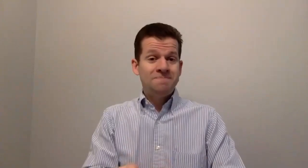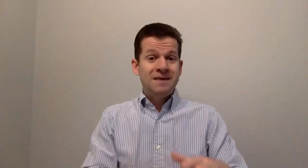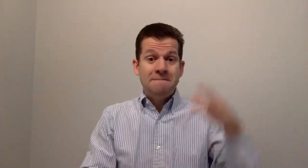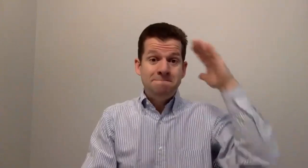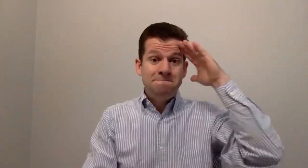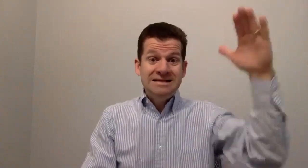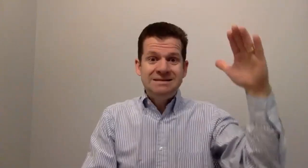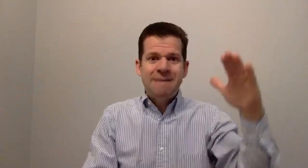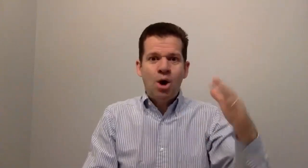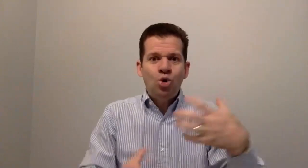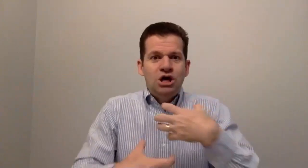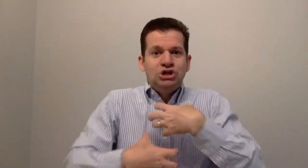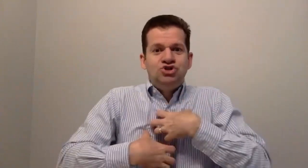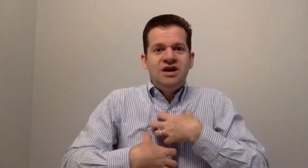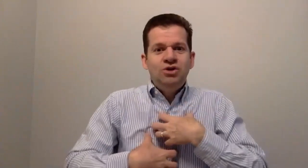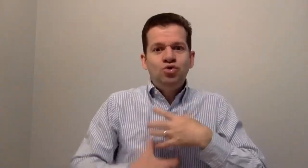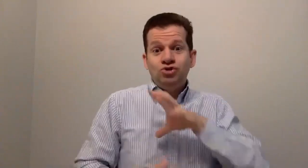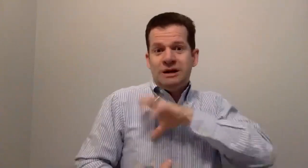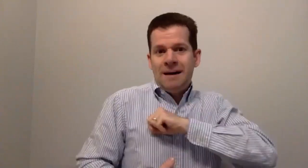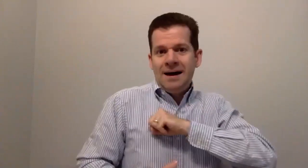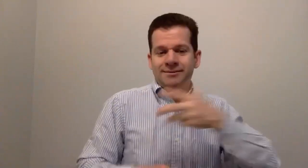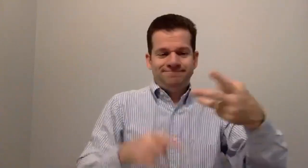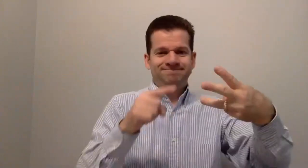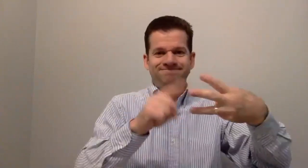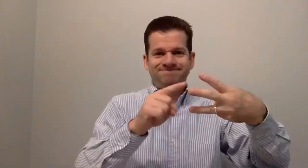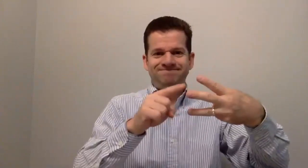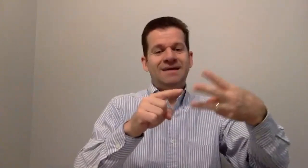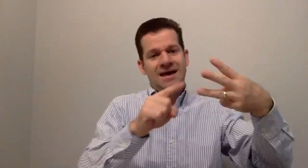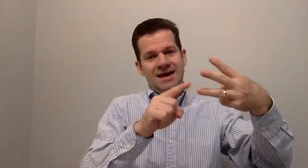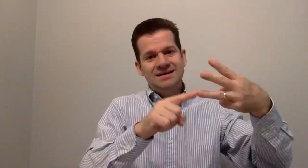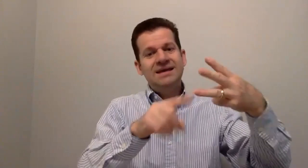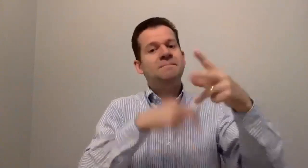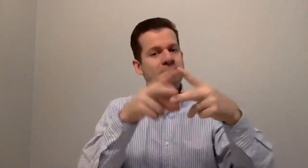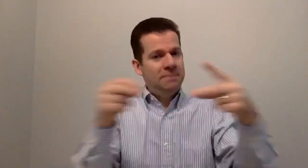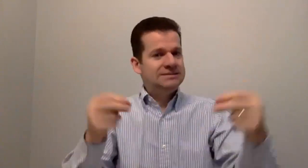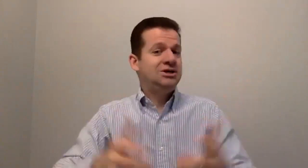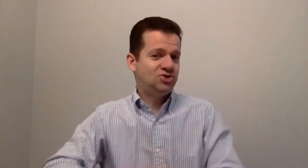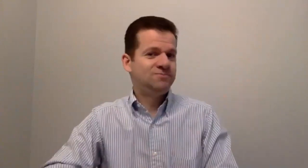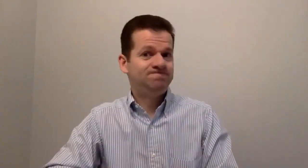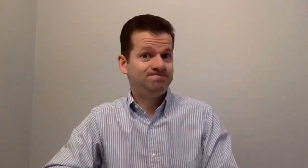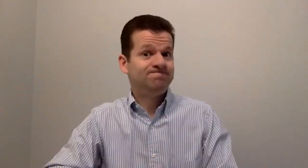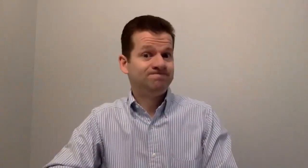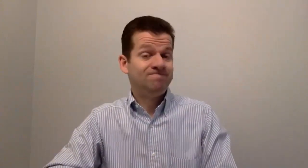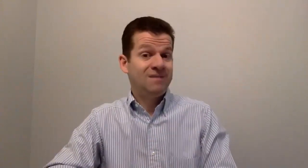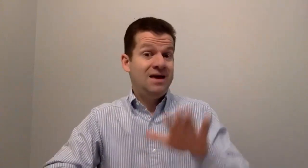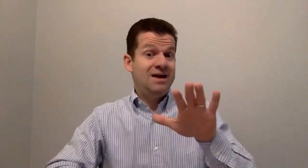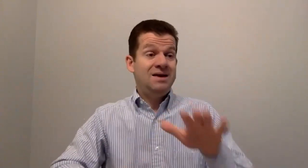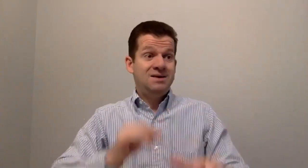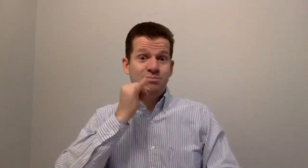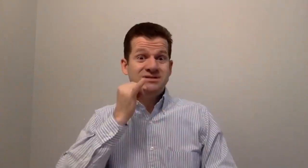pessoa, principal jeito de amar é esse aqui, presentes. Então, por